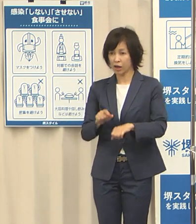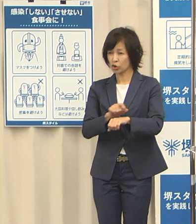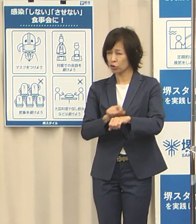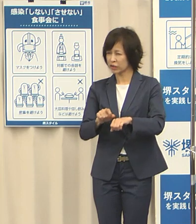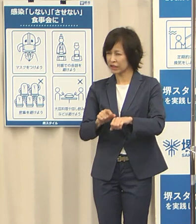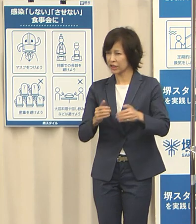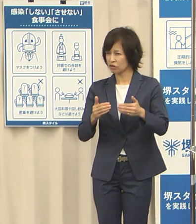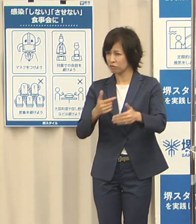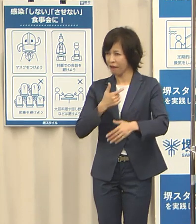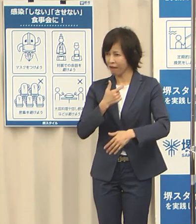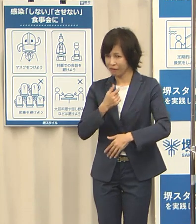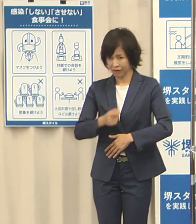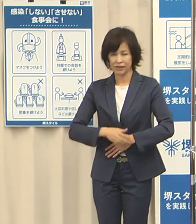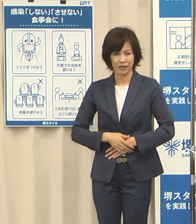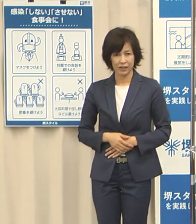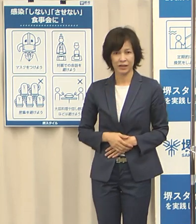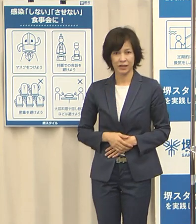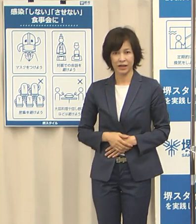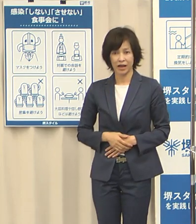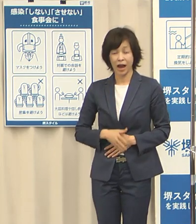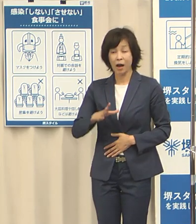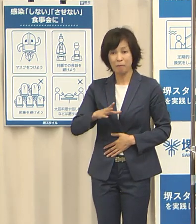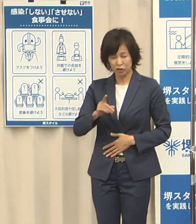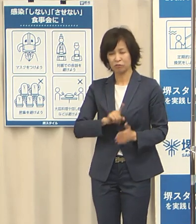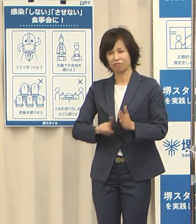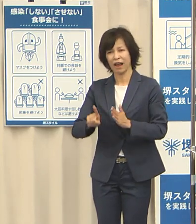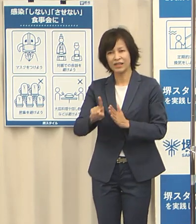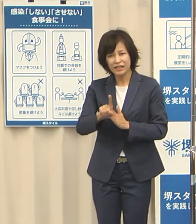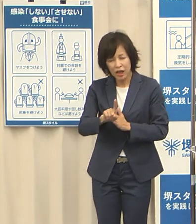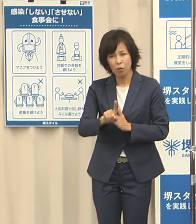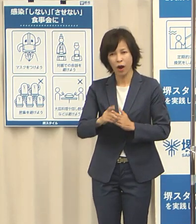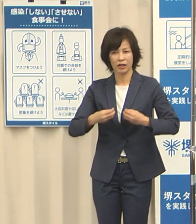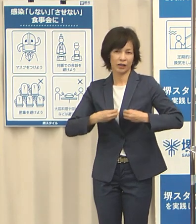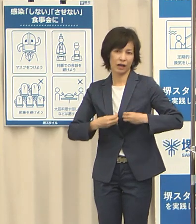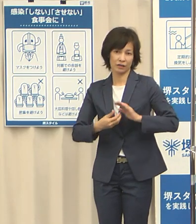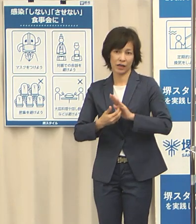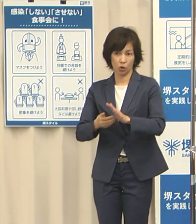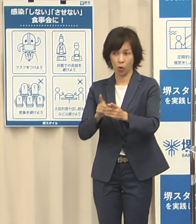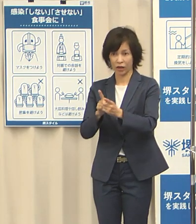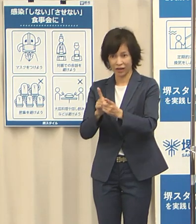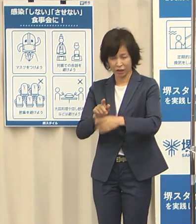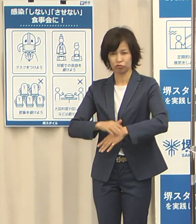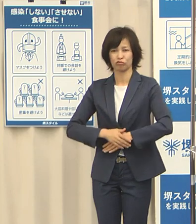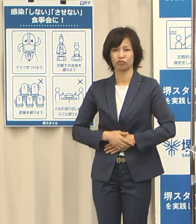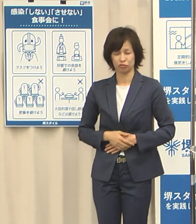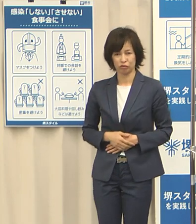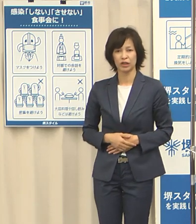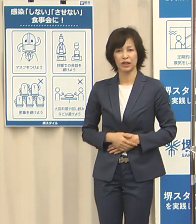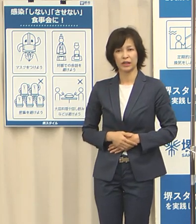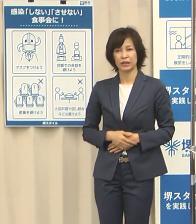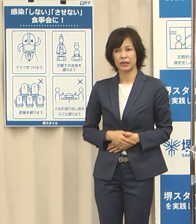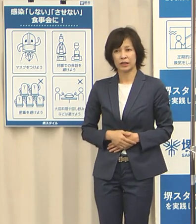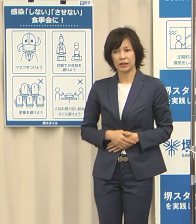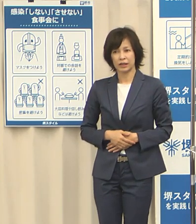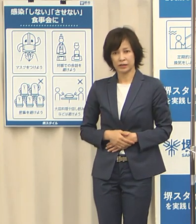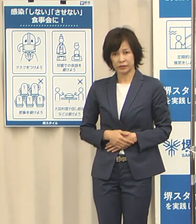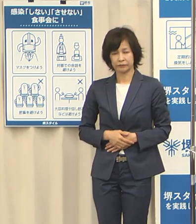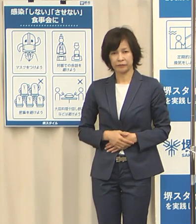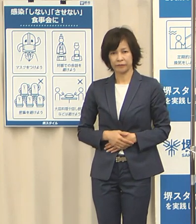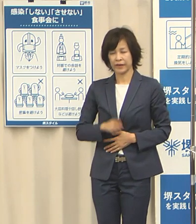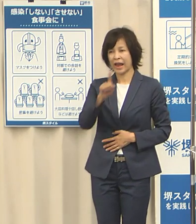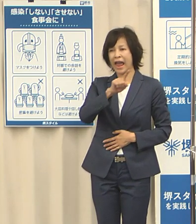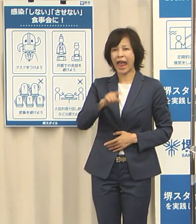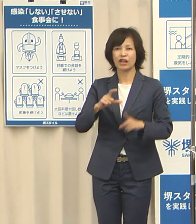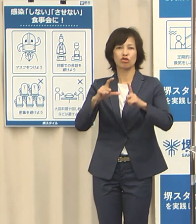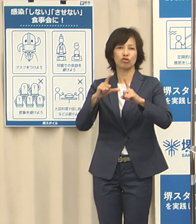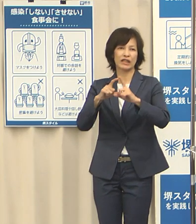ていきたいと、最重要はコロナ政策ですが、その以外でですね、全体として進めていきたいことに SDGs の取り組み